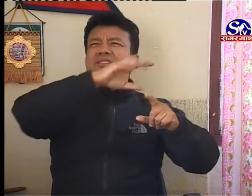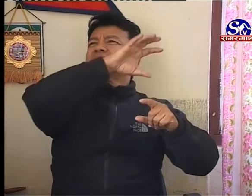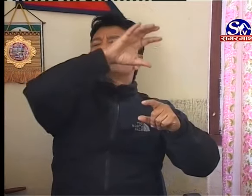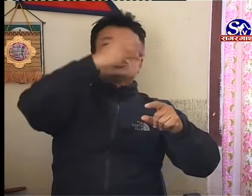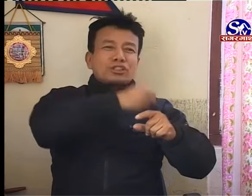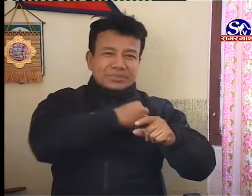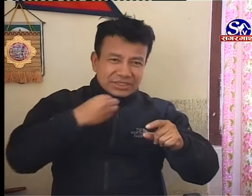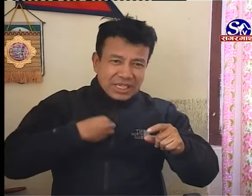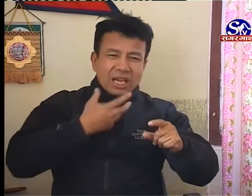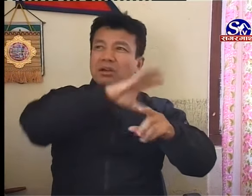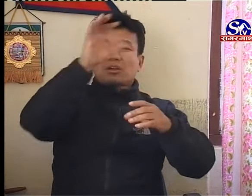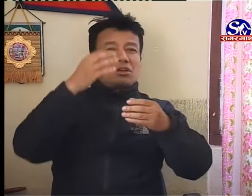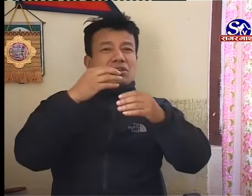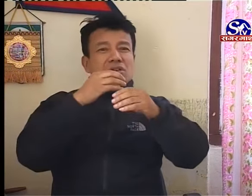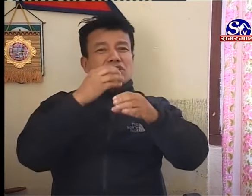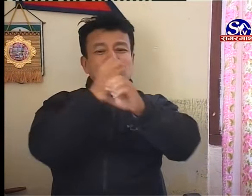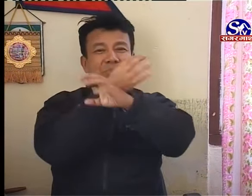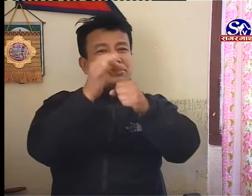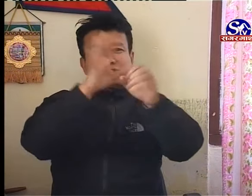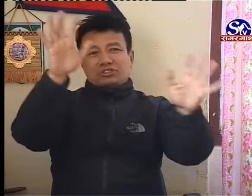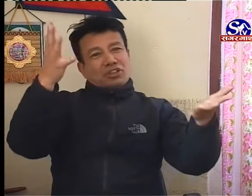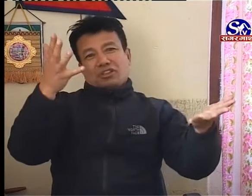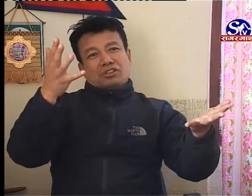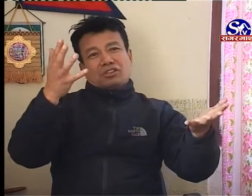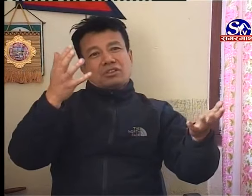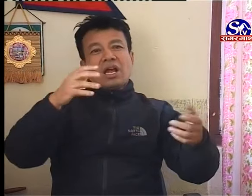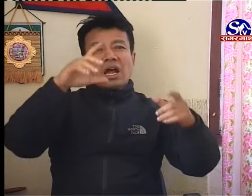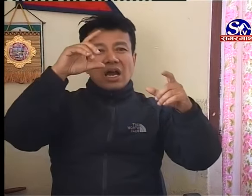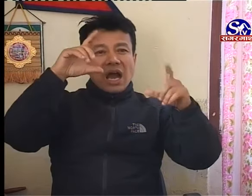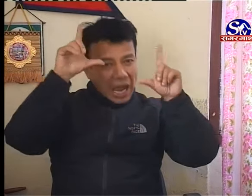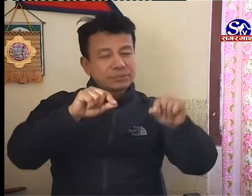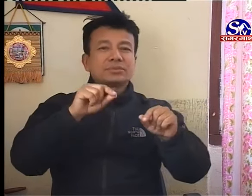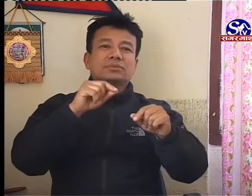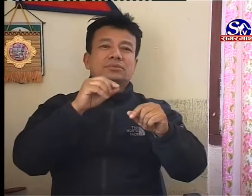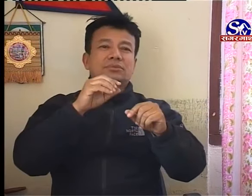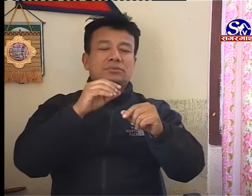विभिन्न अब उद्योगहरूमा अब बहिराहरू काम गर्छन्, त्यहाँ पनि बहिराहरूका लागि दुवासी आवश्यक छ।